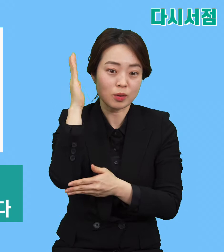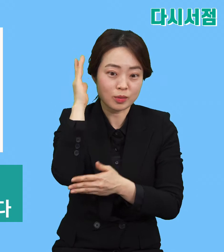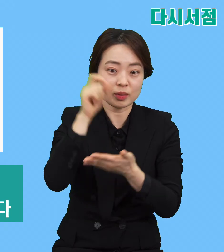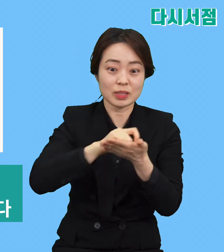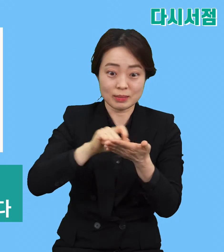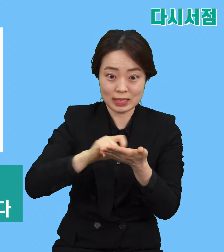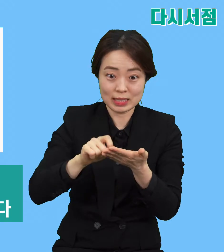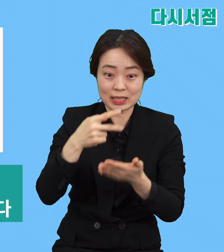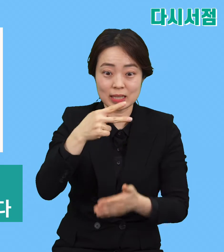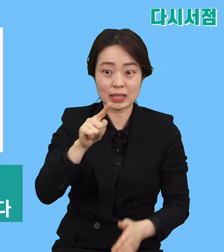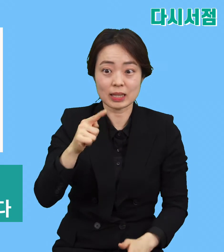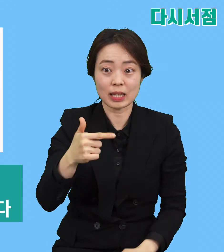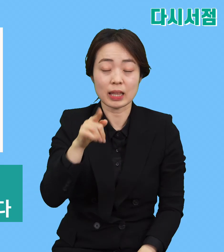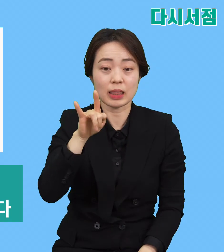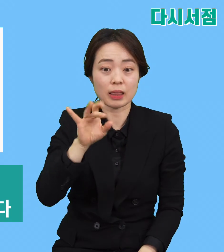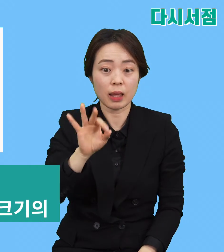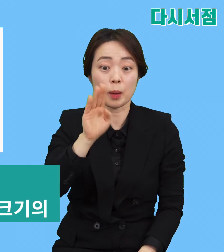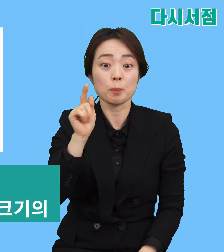디자인에 사용됩니다.